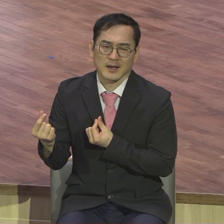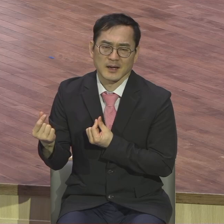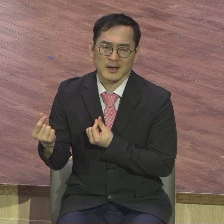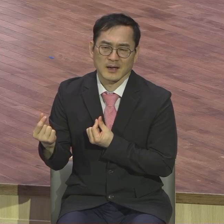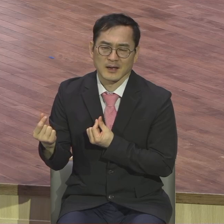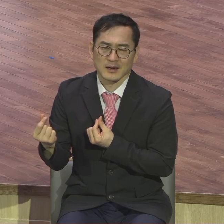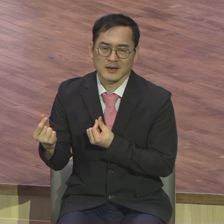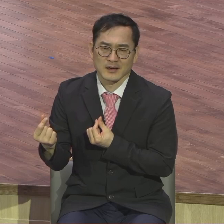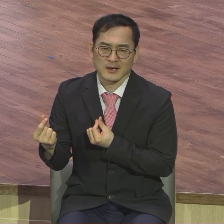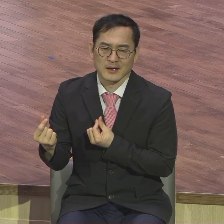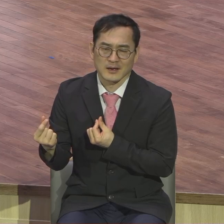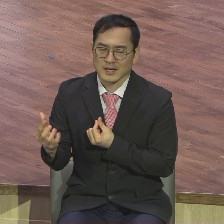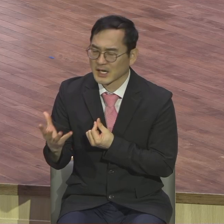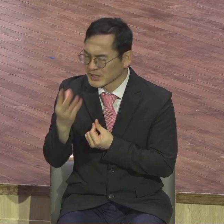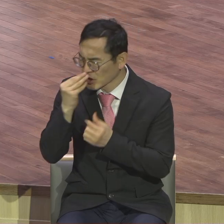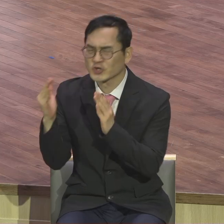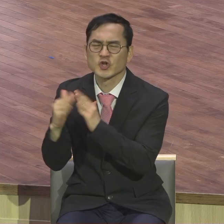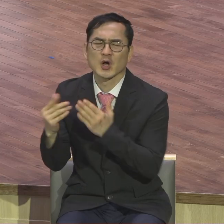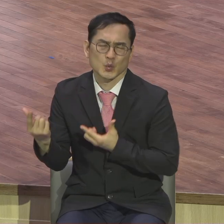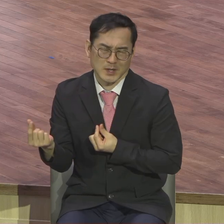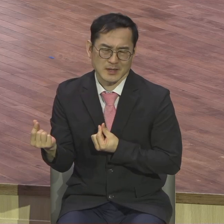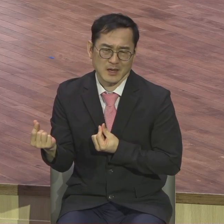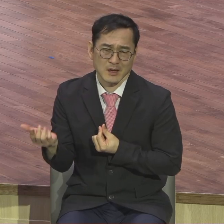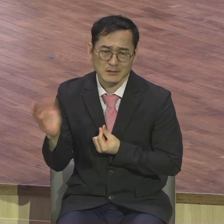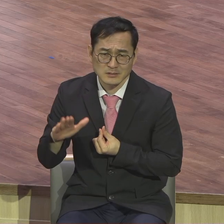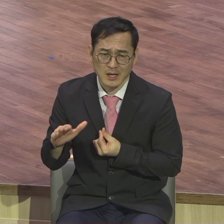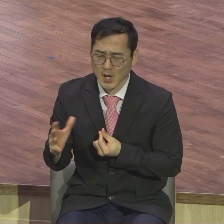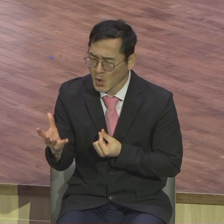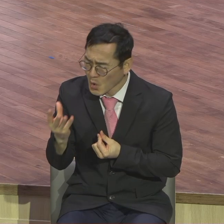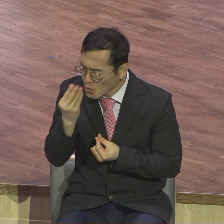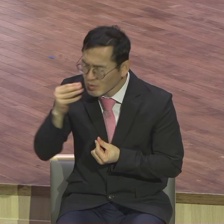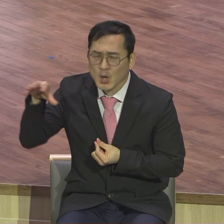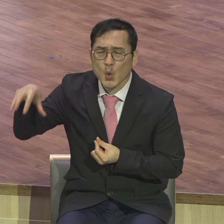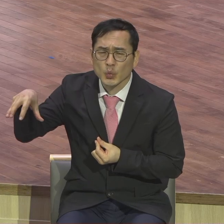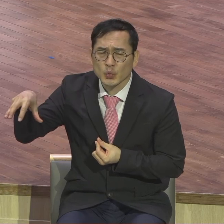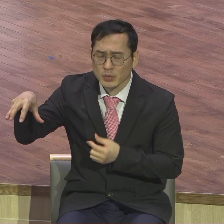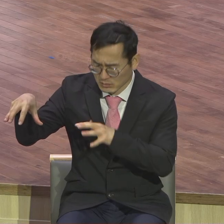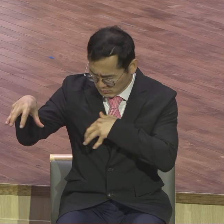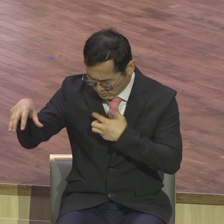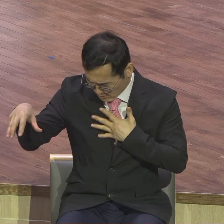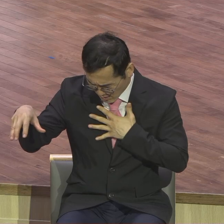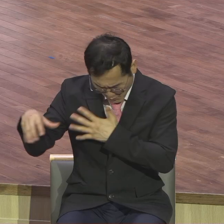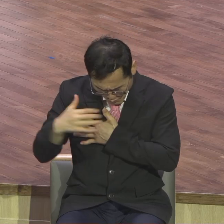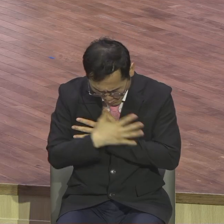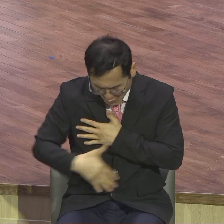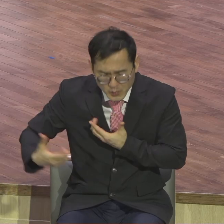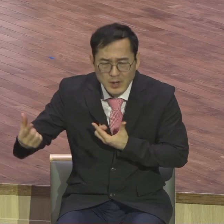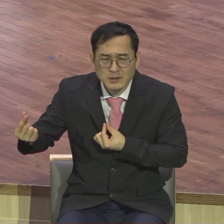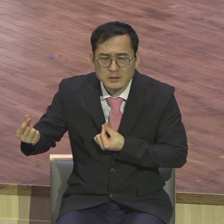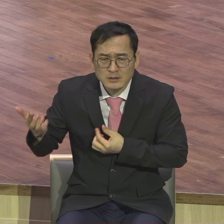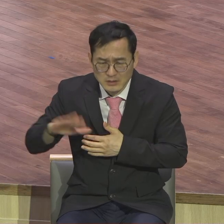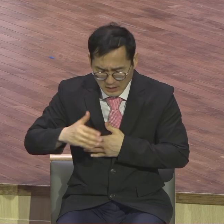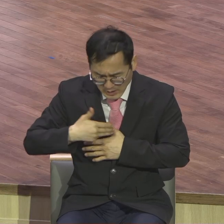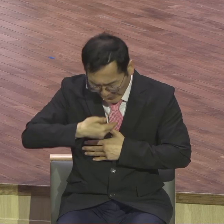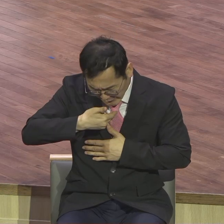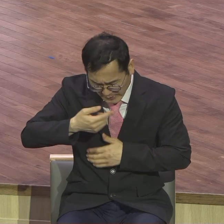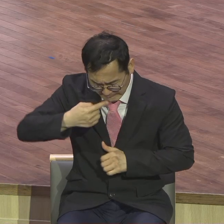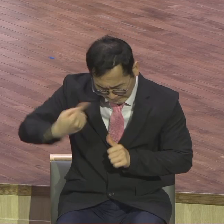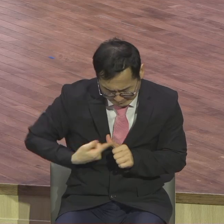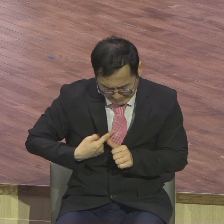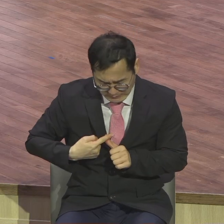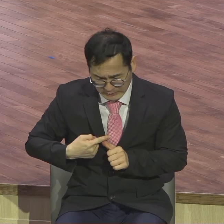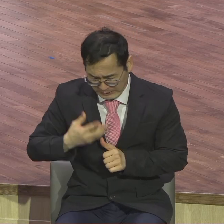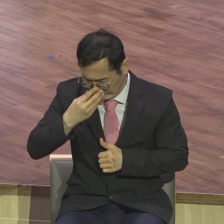성전인데 이 몸을 성전을요 너무 혹하게 이렇게 살면 간접 자살이라고 그래요.